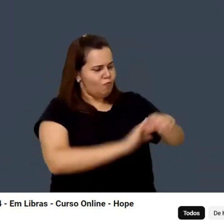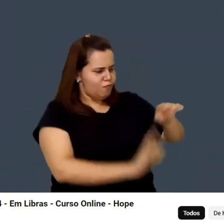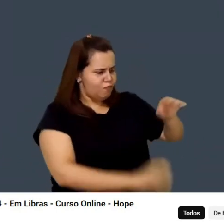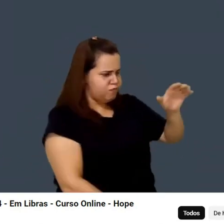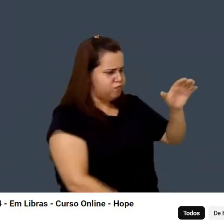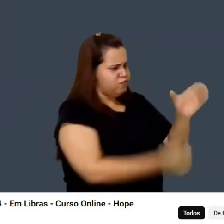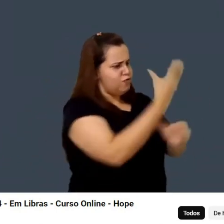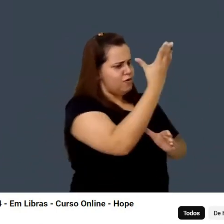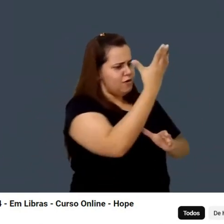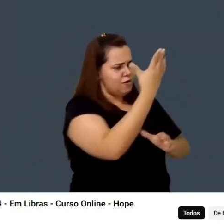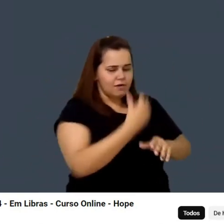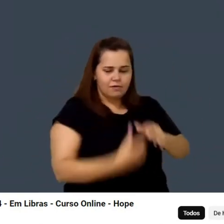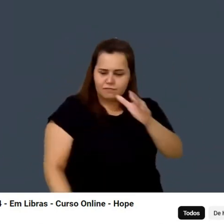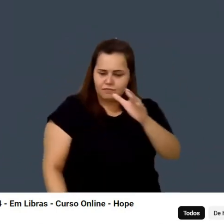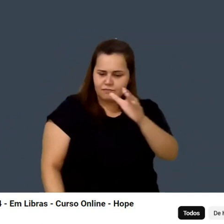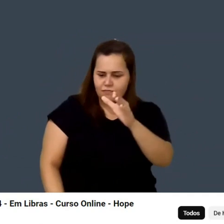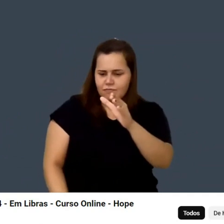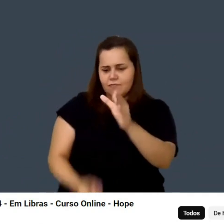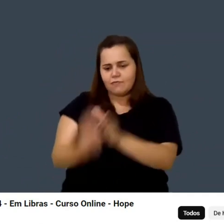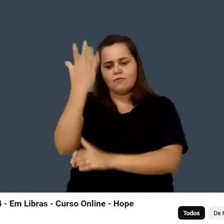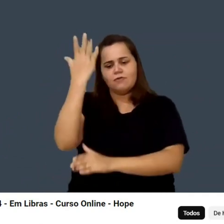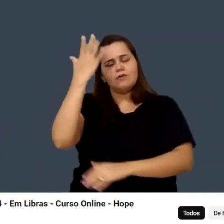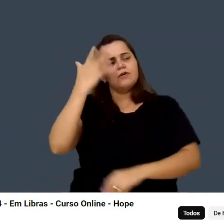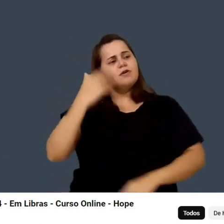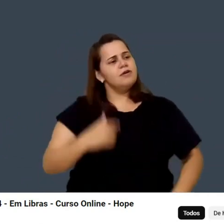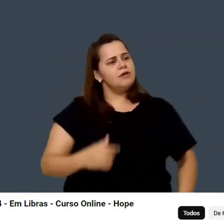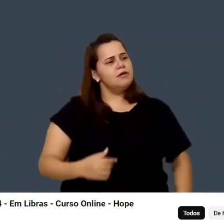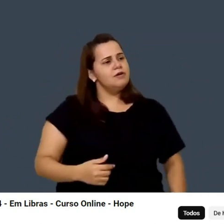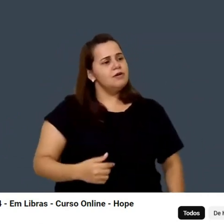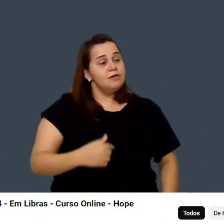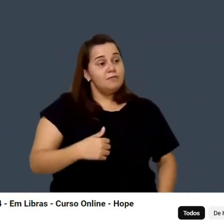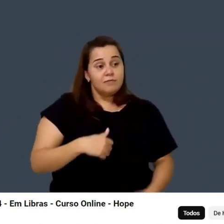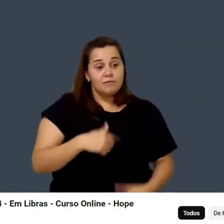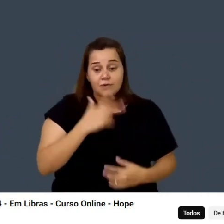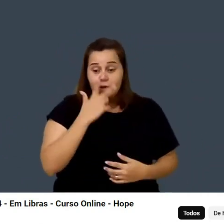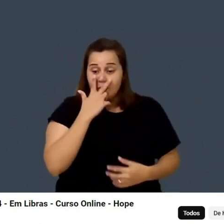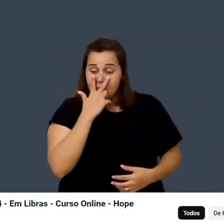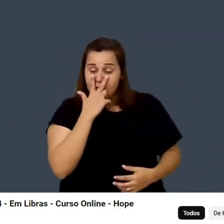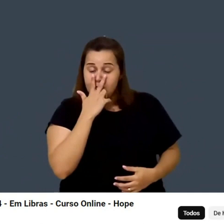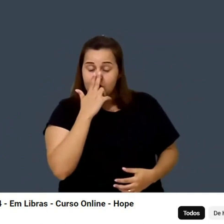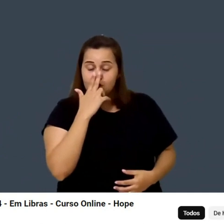mulher. Aí Deus criou com suas próprias mãos